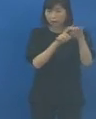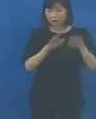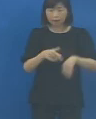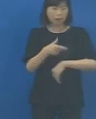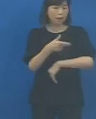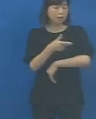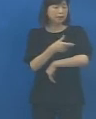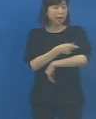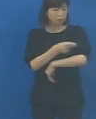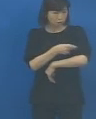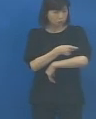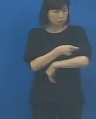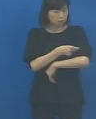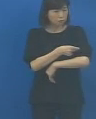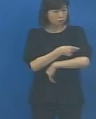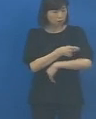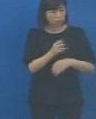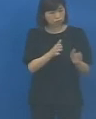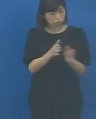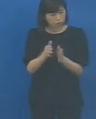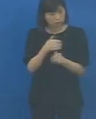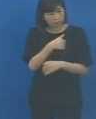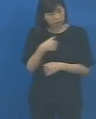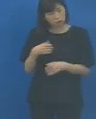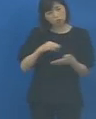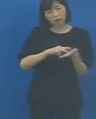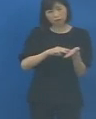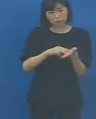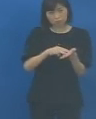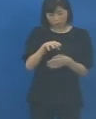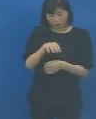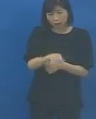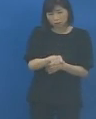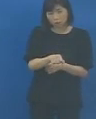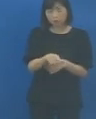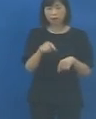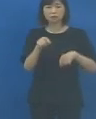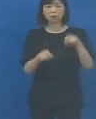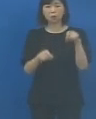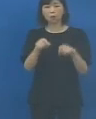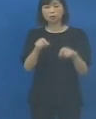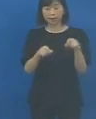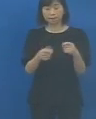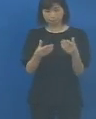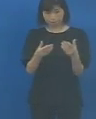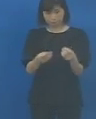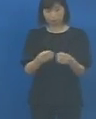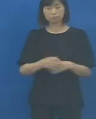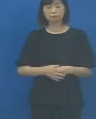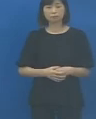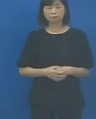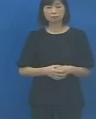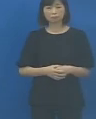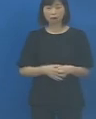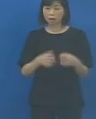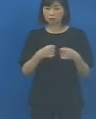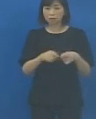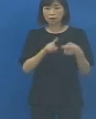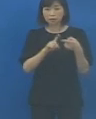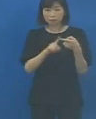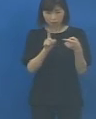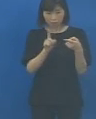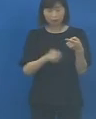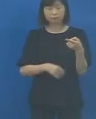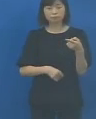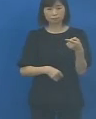維持できる量のワクチンを確保しようということで、調整をさせていただきました。具体的にはです